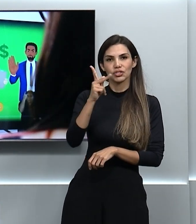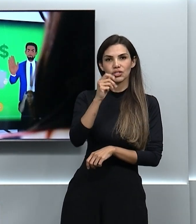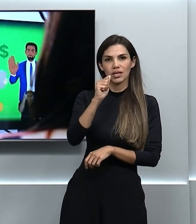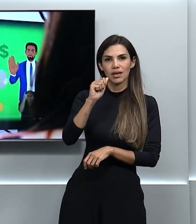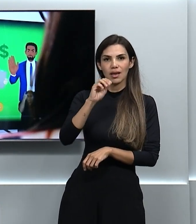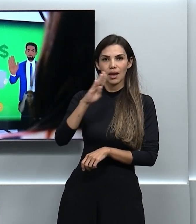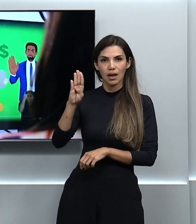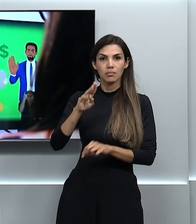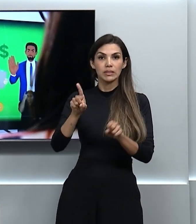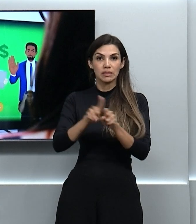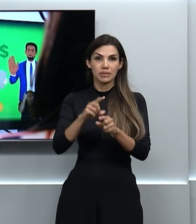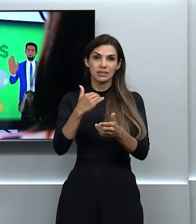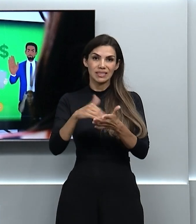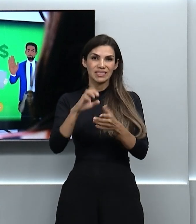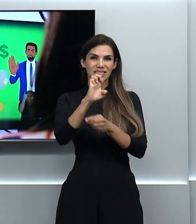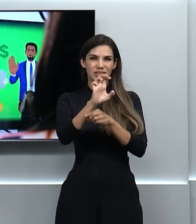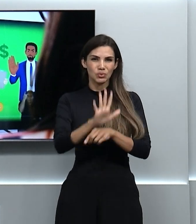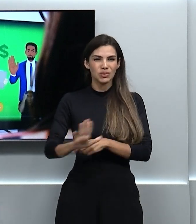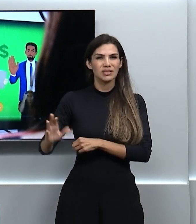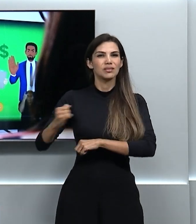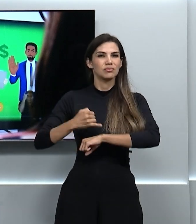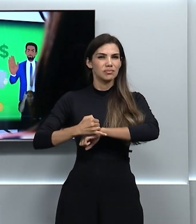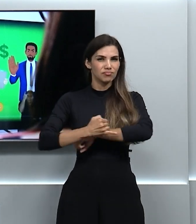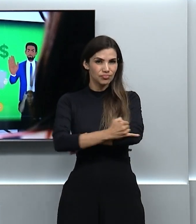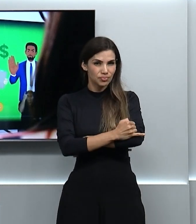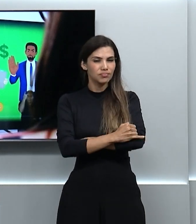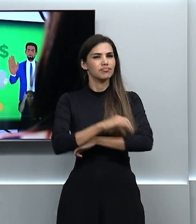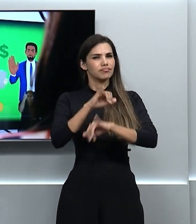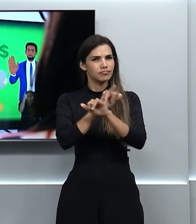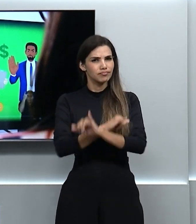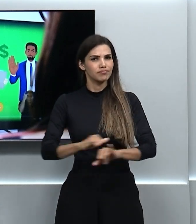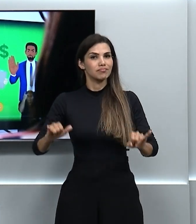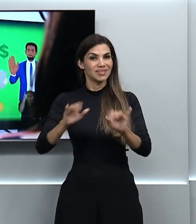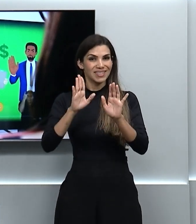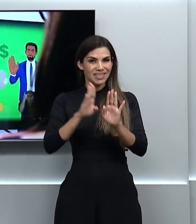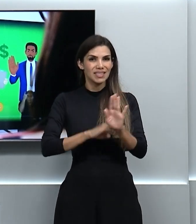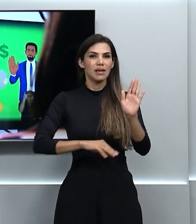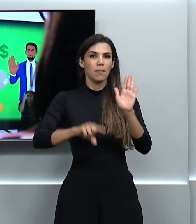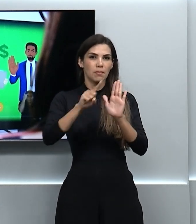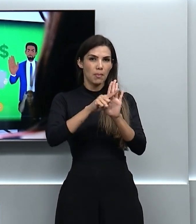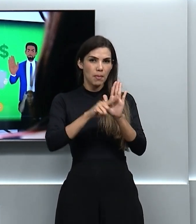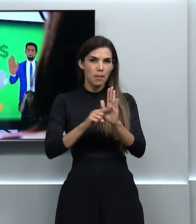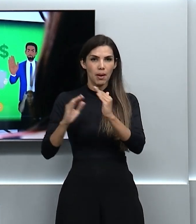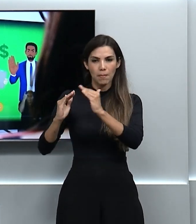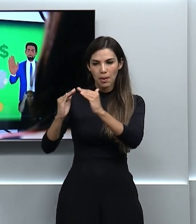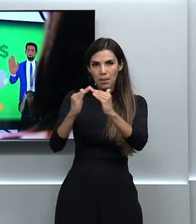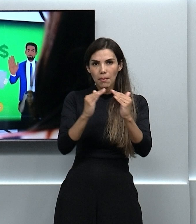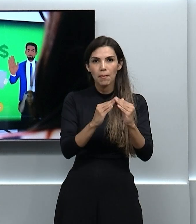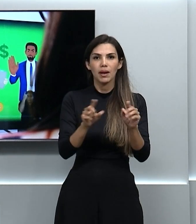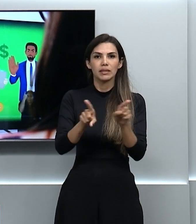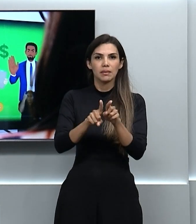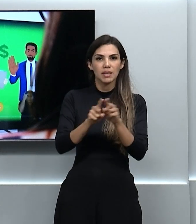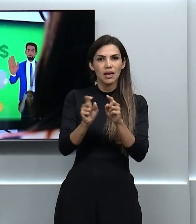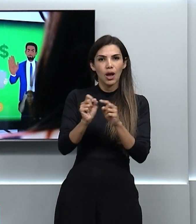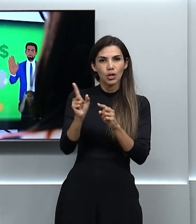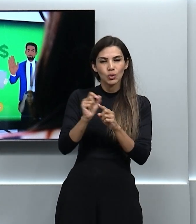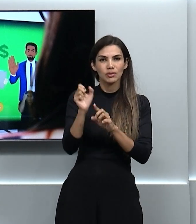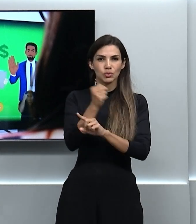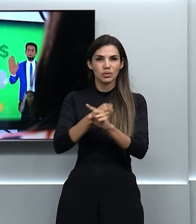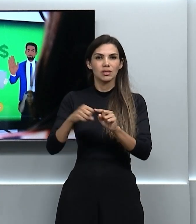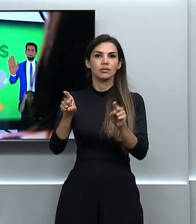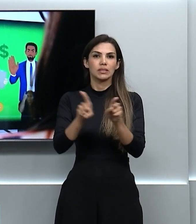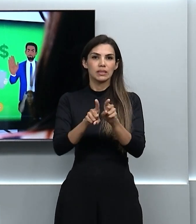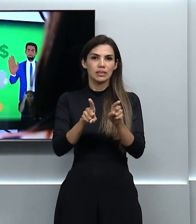da Infraestrutura reforçam que os programas habitacionais, como Para Ter Onde Morar, Aluguel Social e